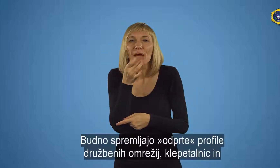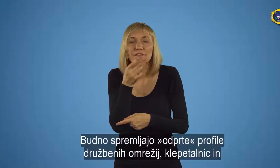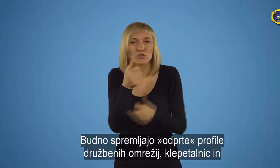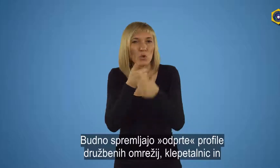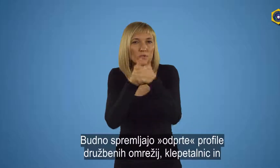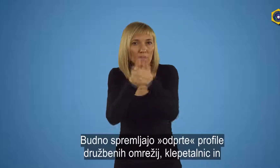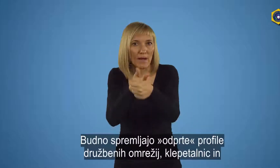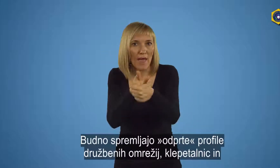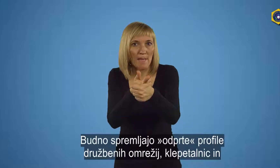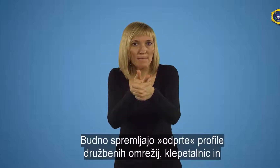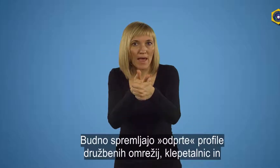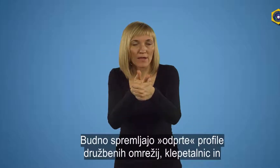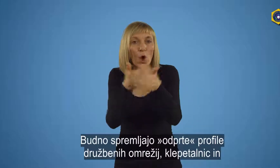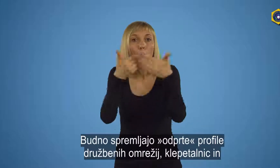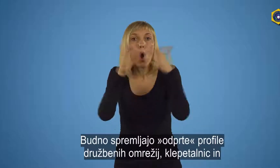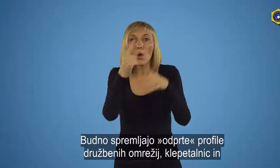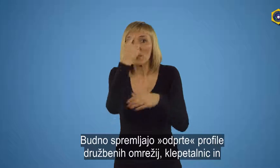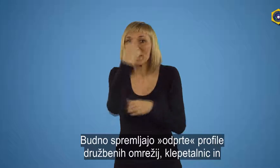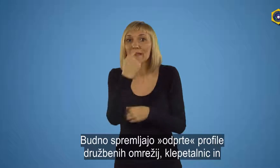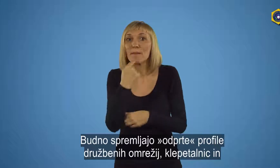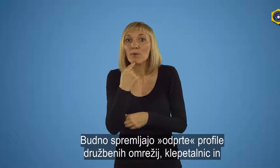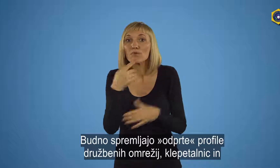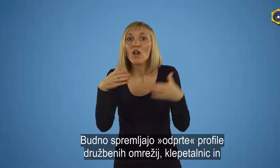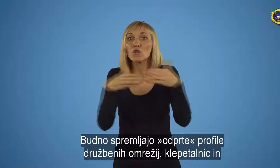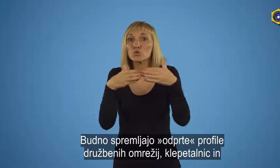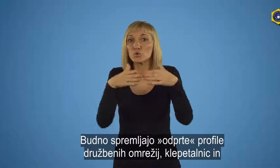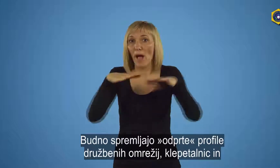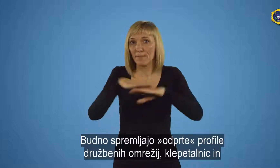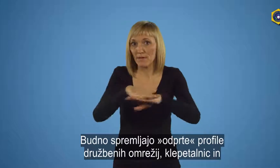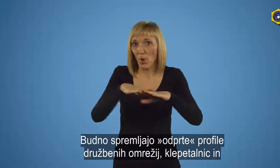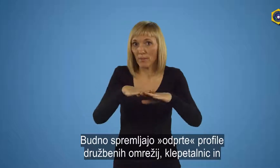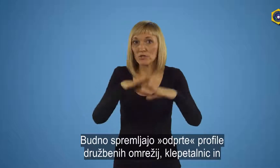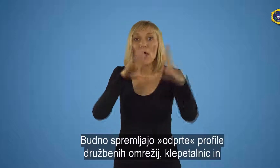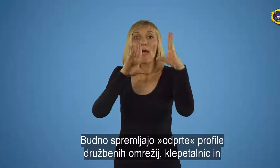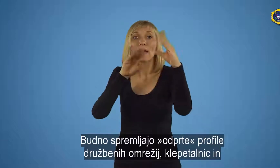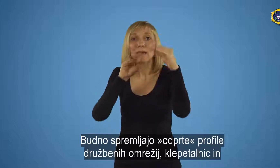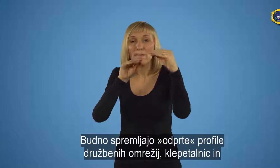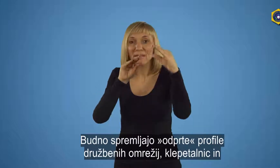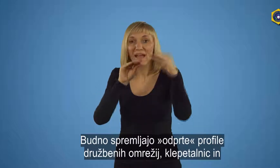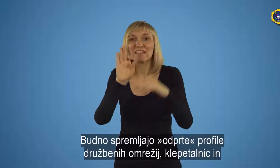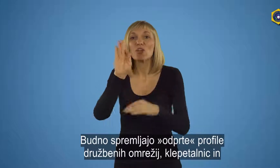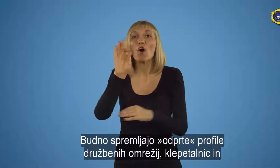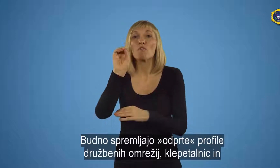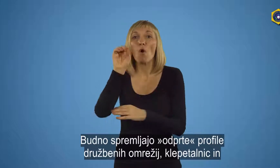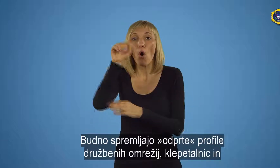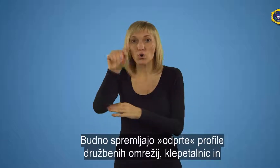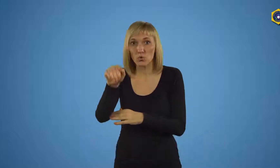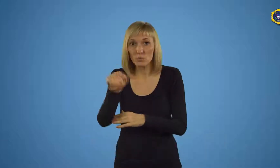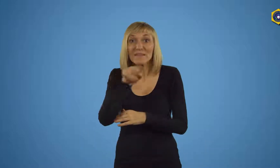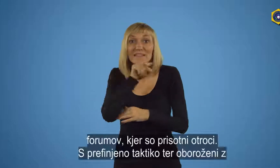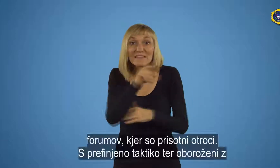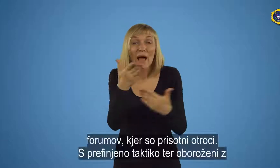spremljajo odprte profile družbenih omrežij, klepetalnic in forumov, kjer so prisotni otroci.